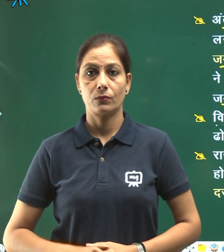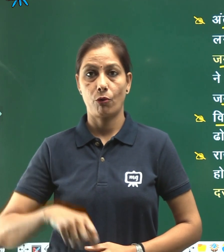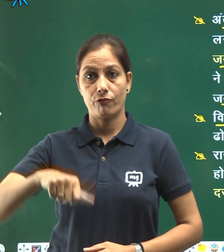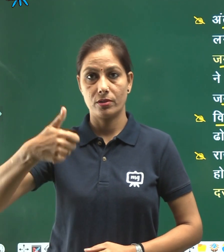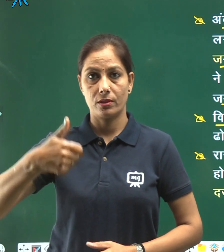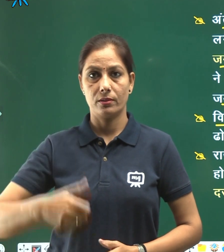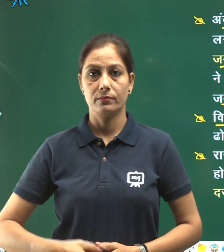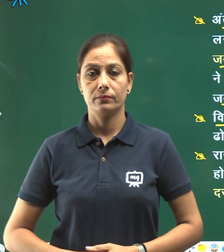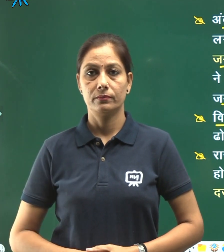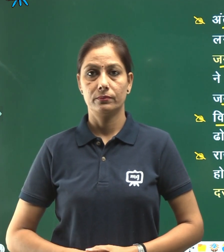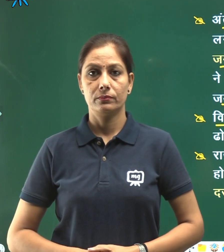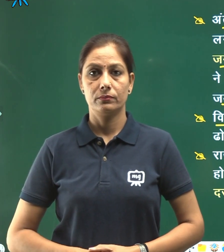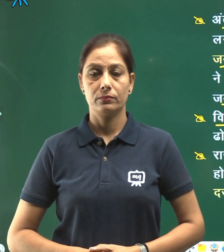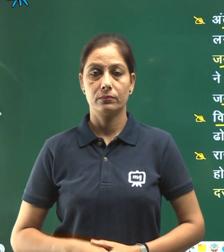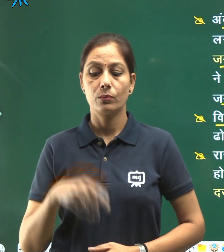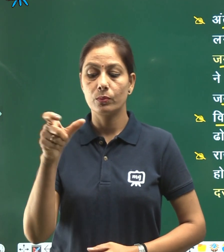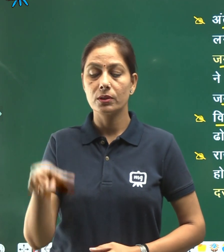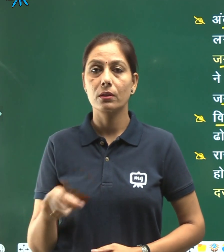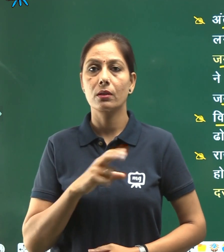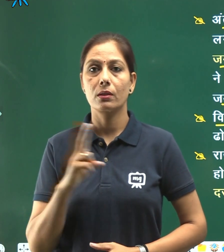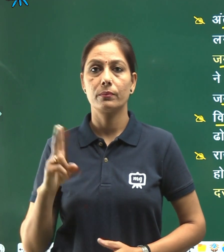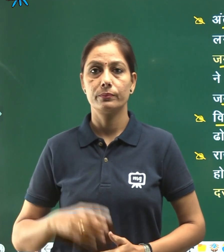विजयी लुट्टन सिंह ने